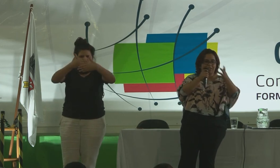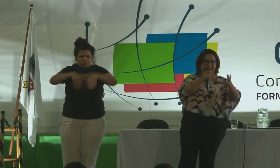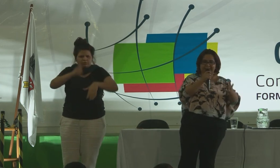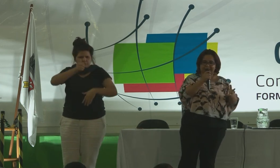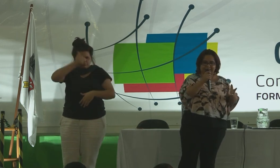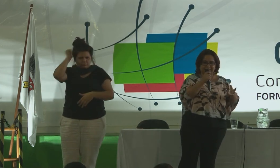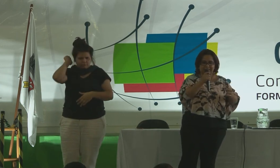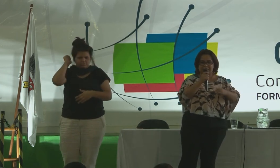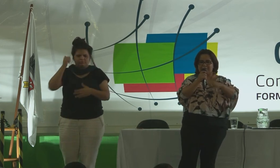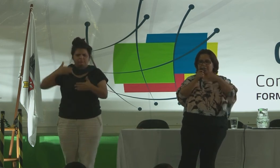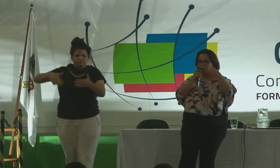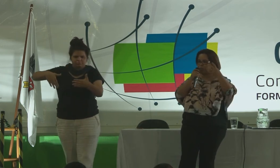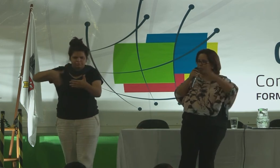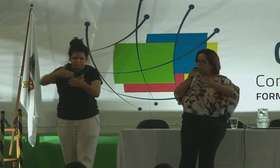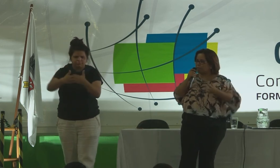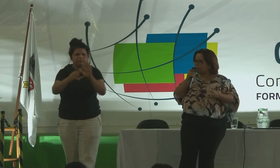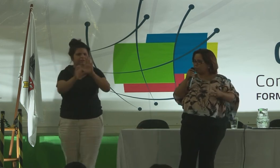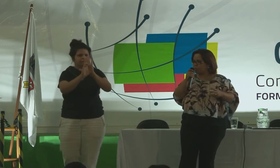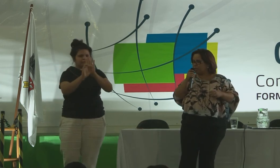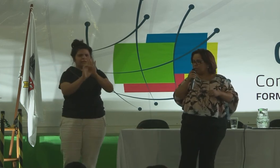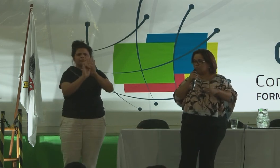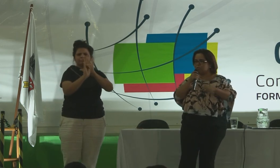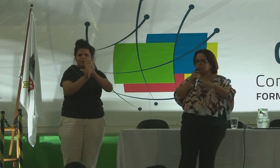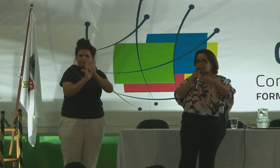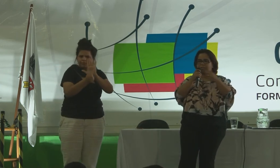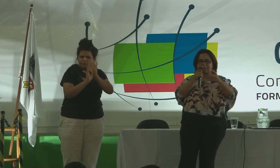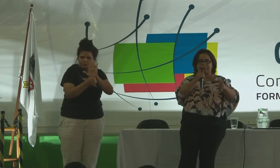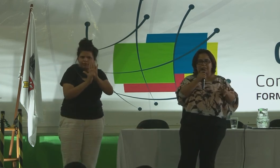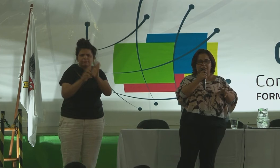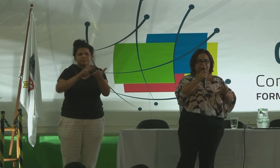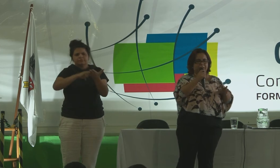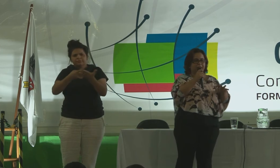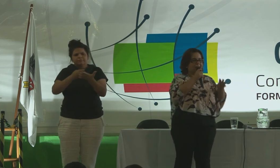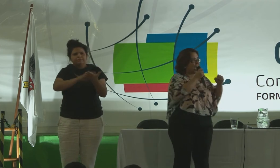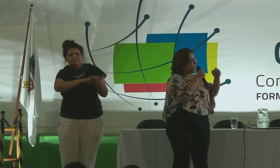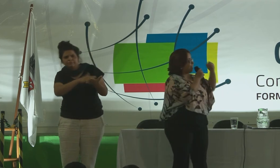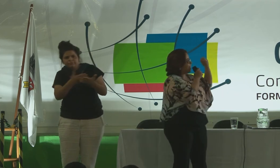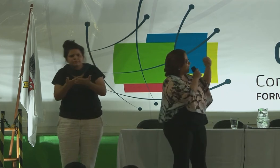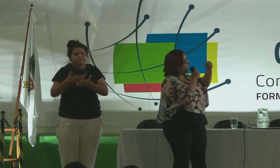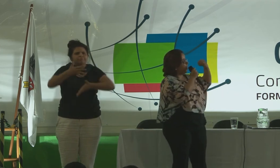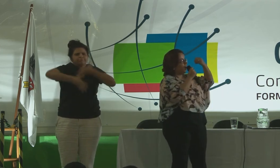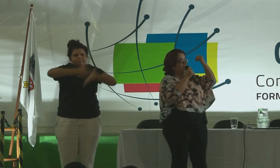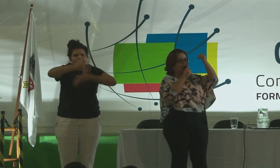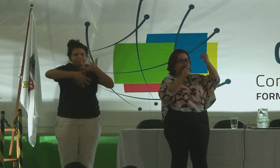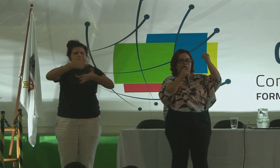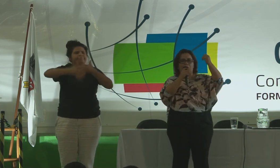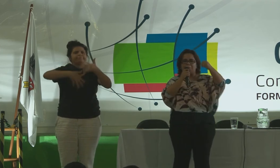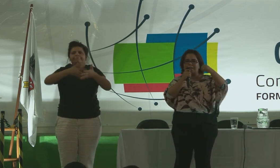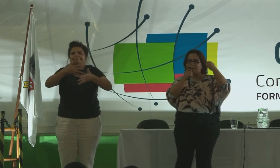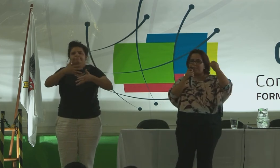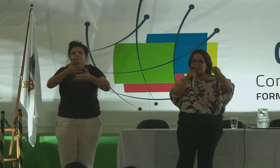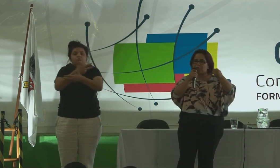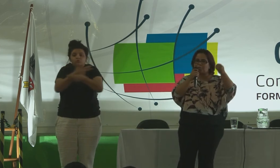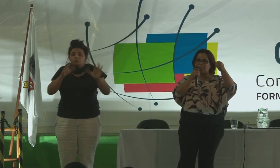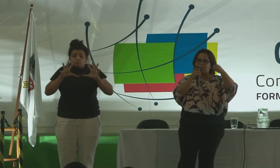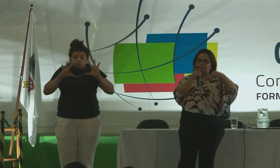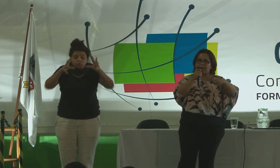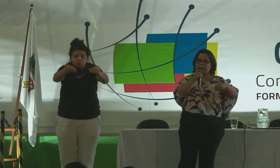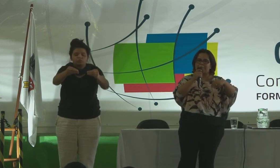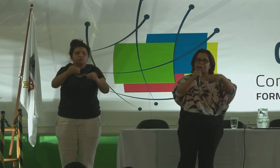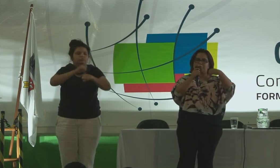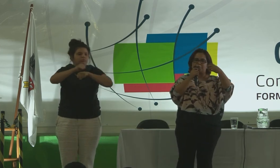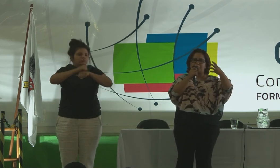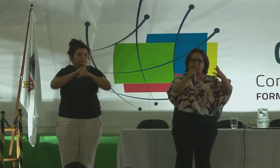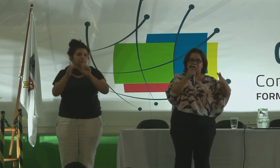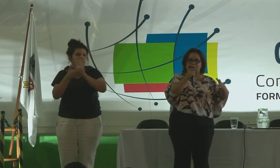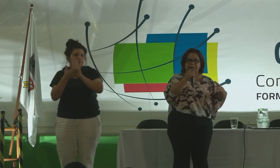os editais acessíveis, todos traduzidos e versões acessíveis, até o acompanhamento pelo